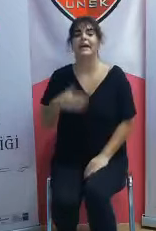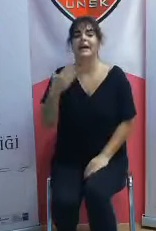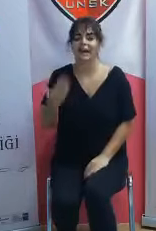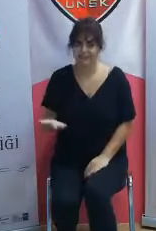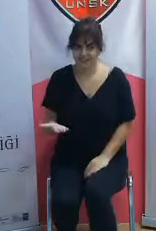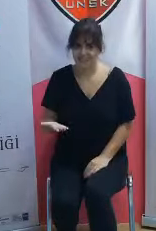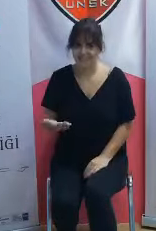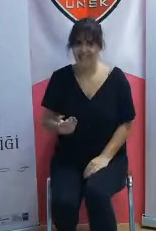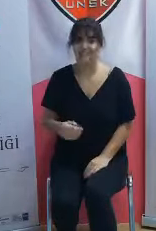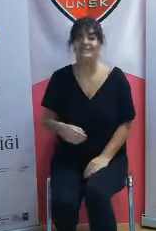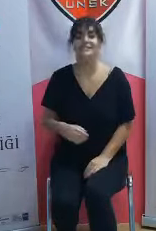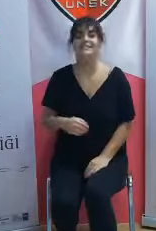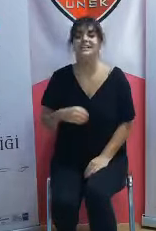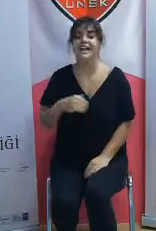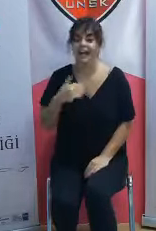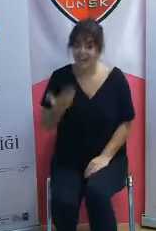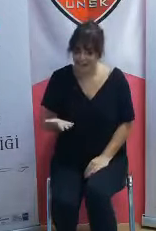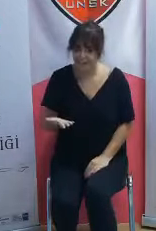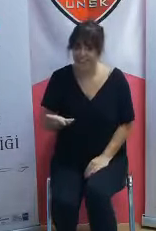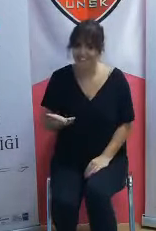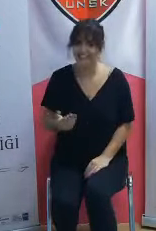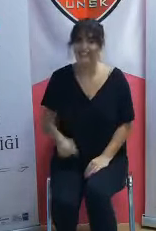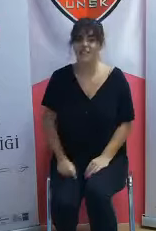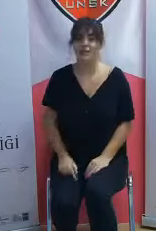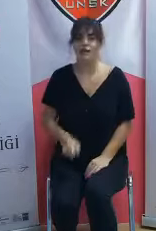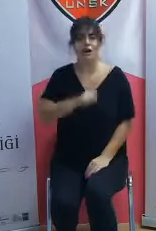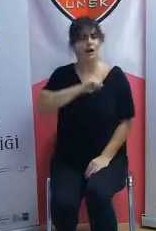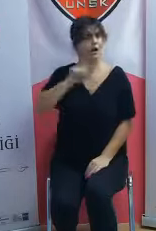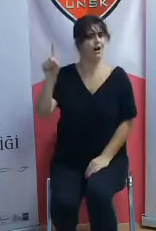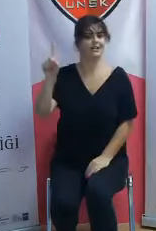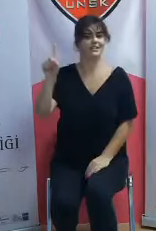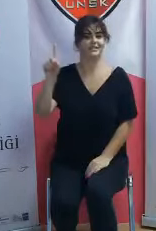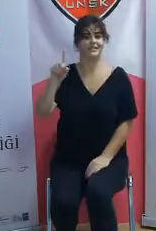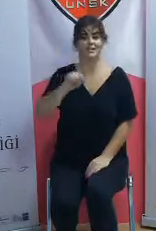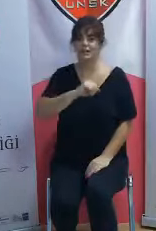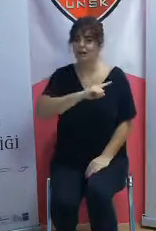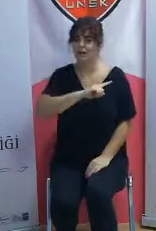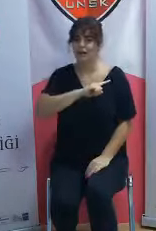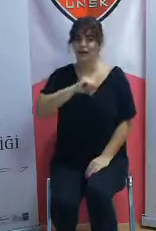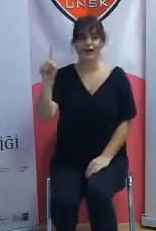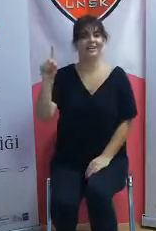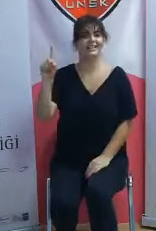Evet. Evet. Hayır. Hayır.